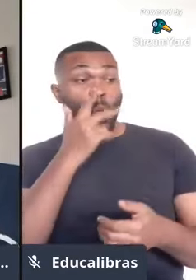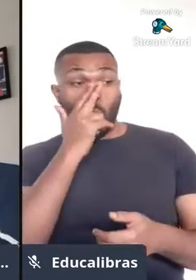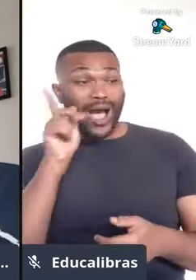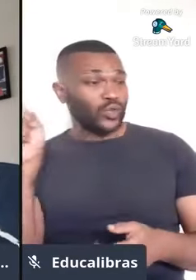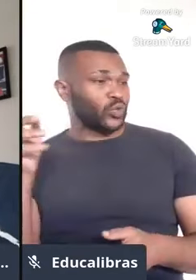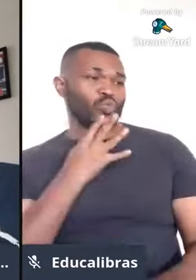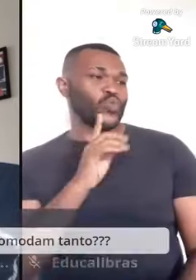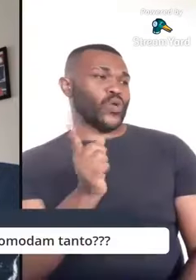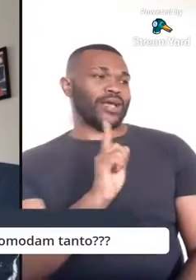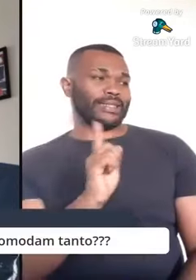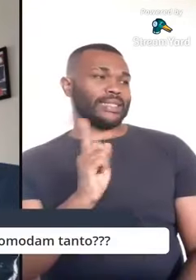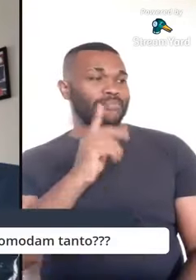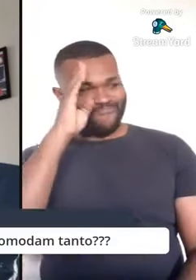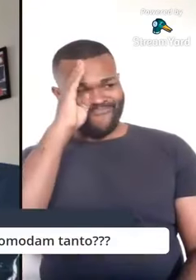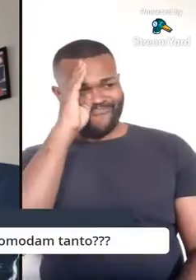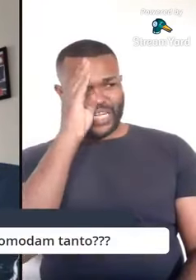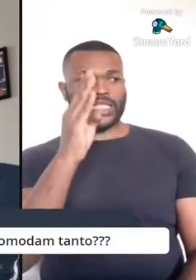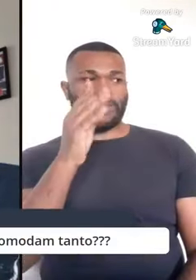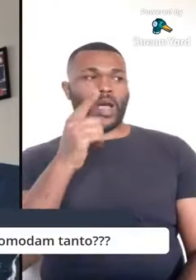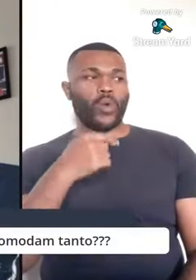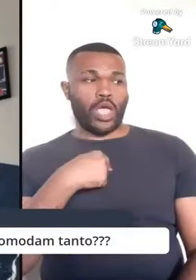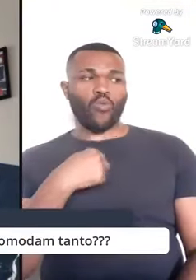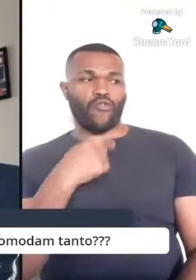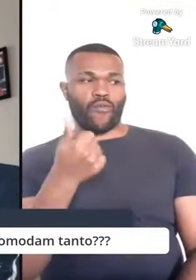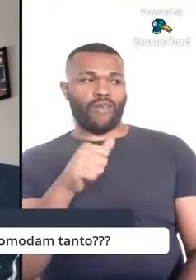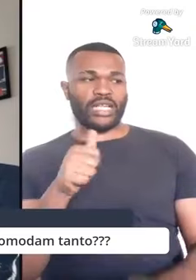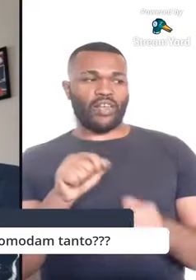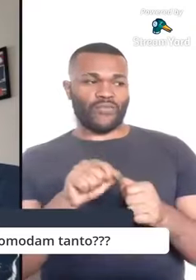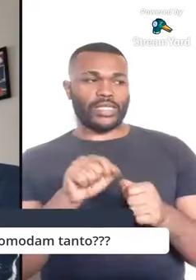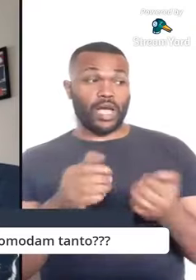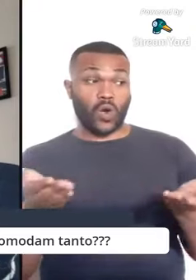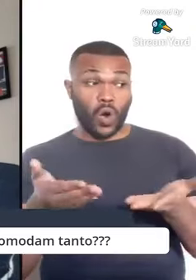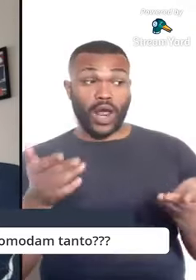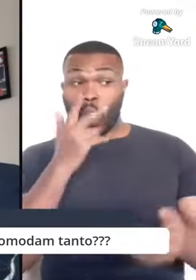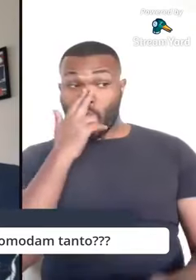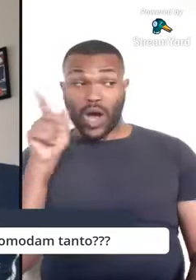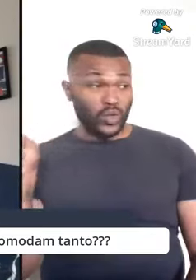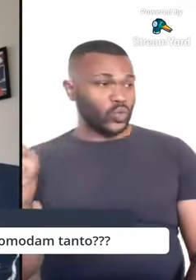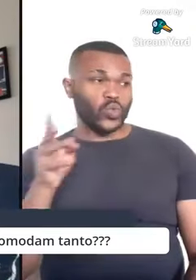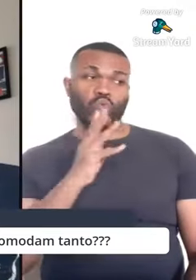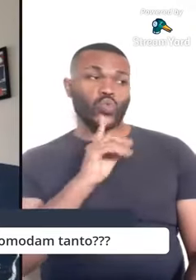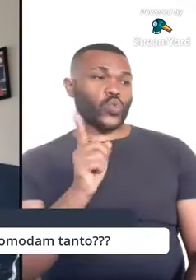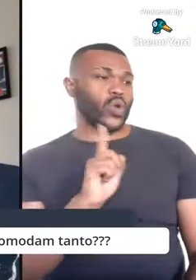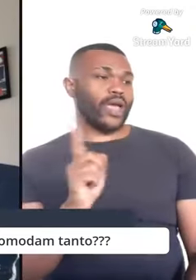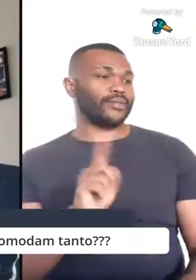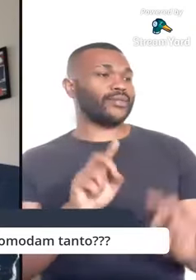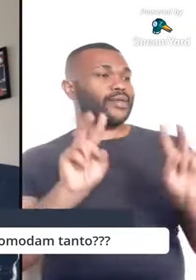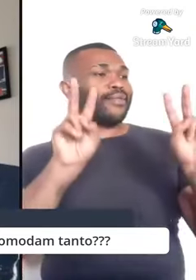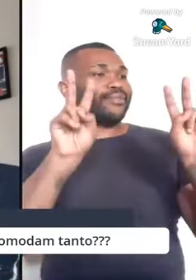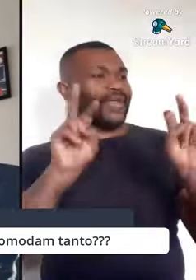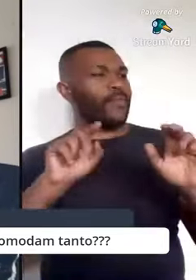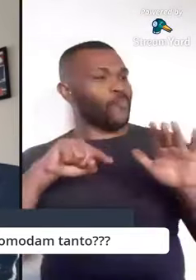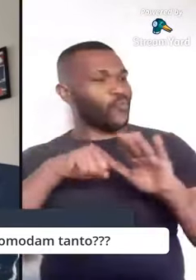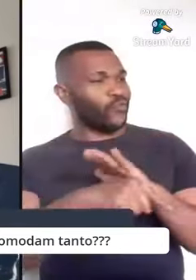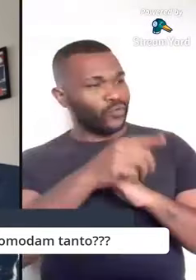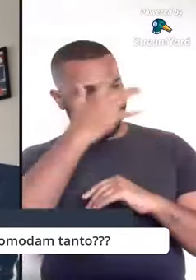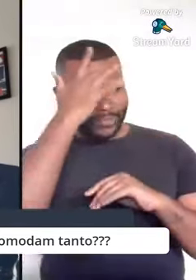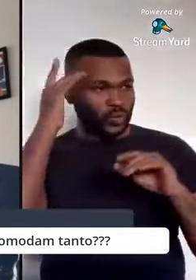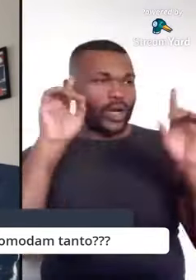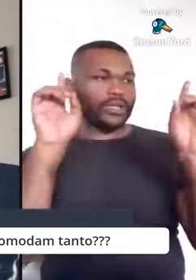principalmente. A primeira avaliação que eu faço é que há um desconhecimento sobre o universo da pessoa com deficiência. Esse é um